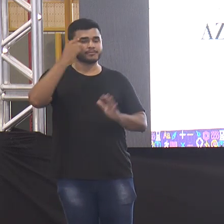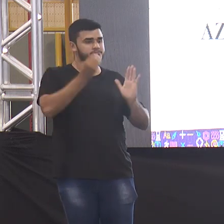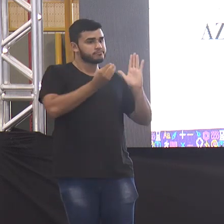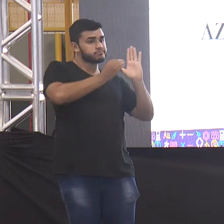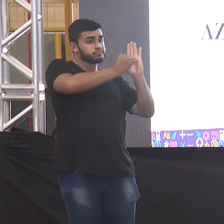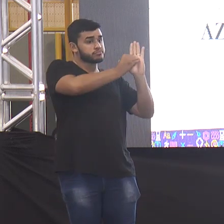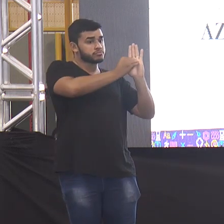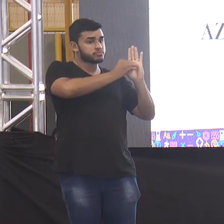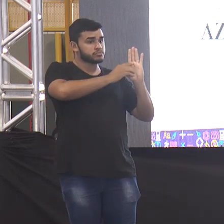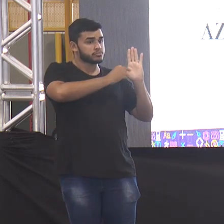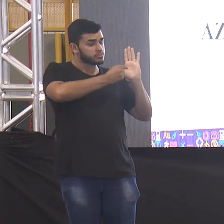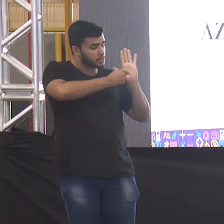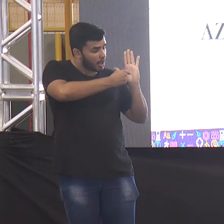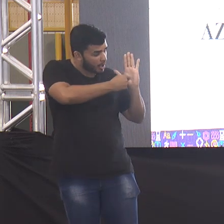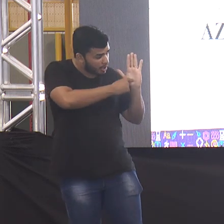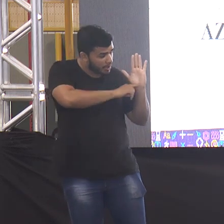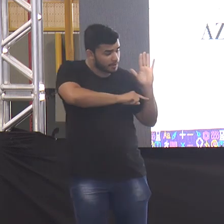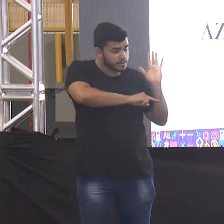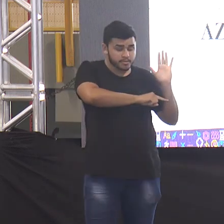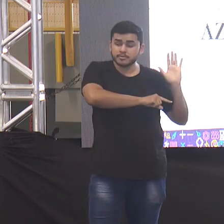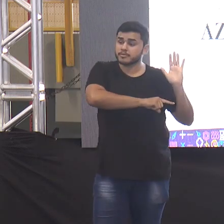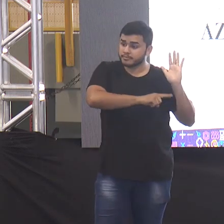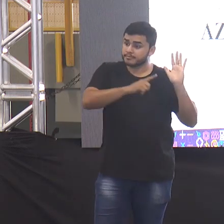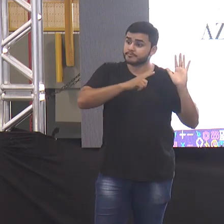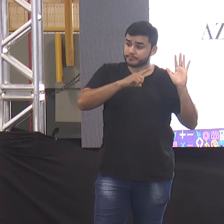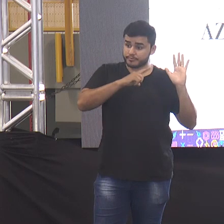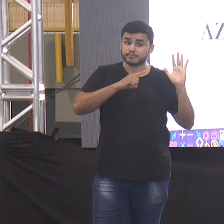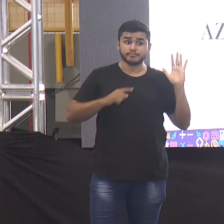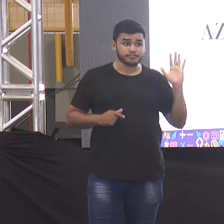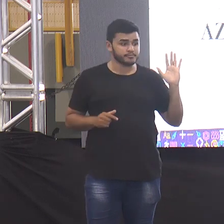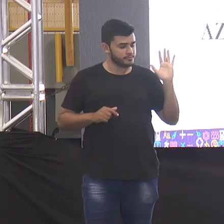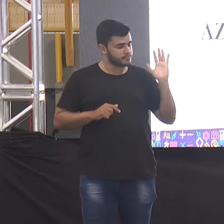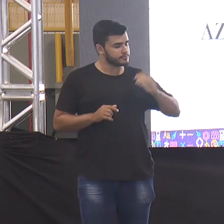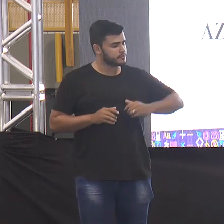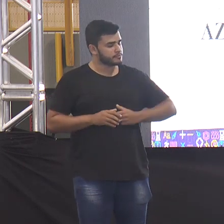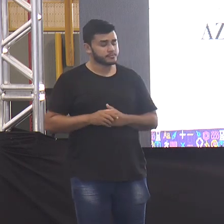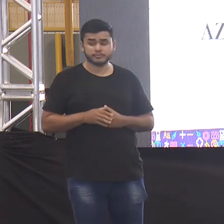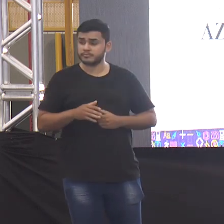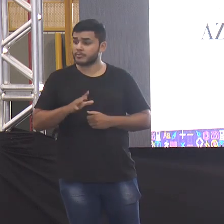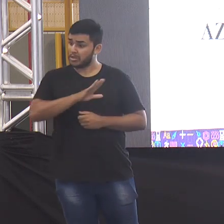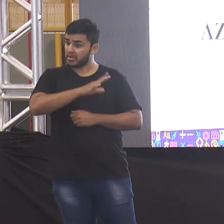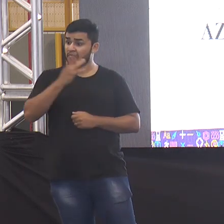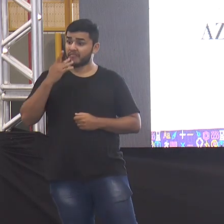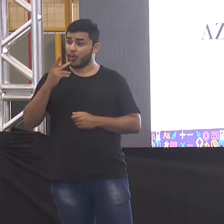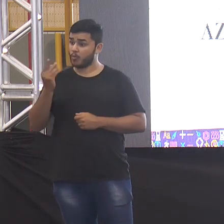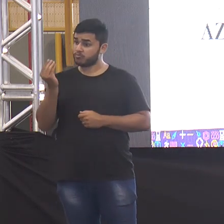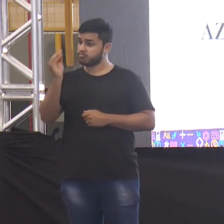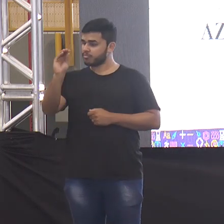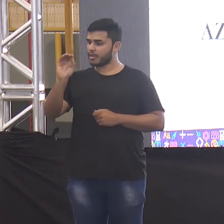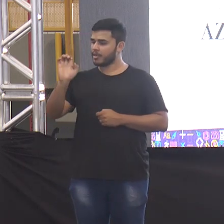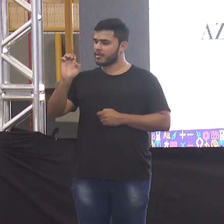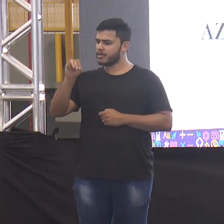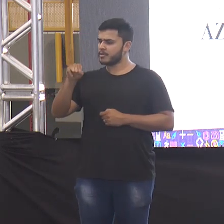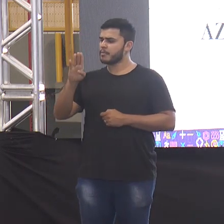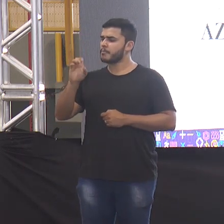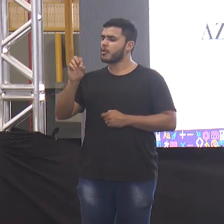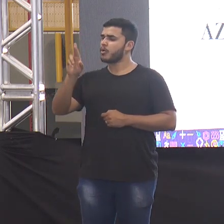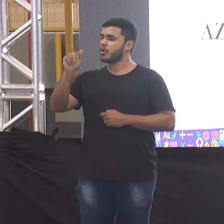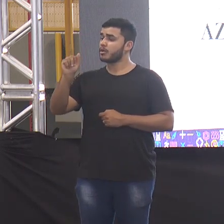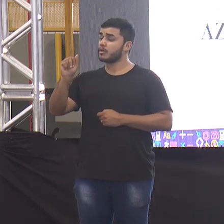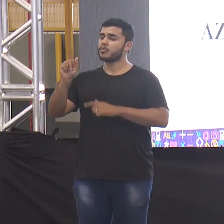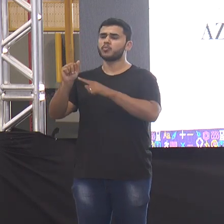O embora é concessivo, marca uma posição. Embora é meu destino, em treva densa,